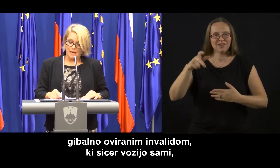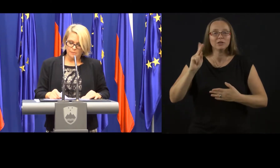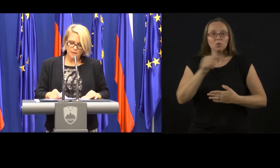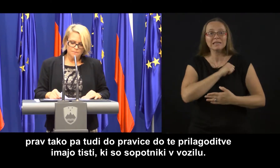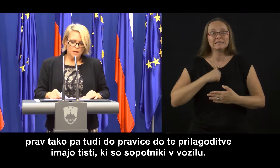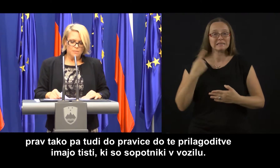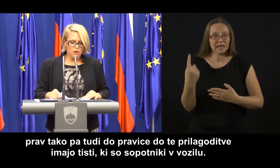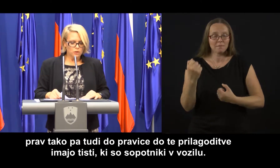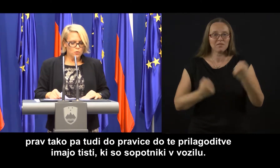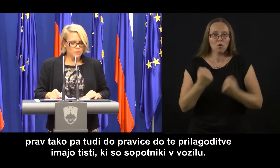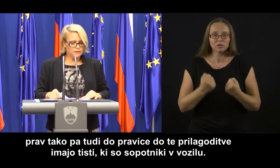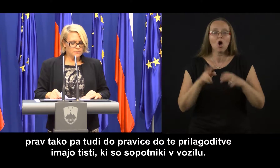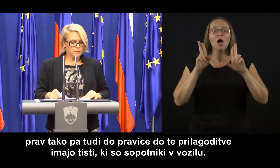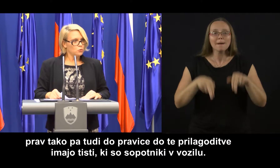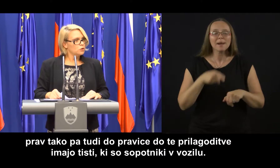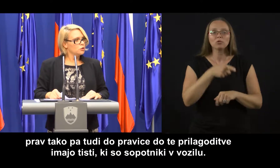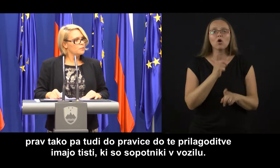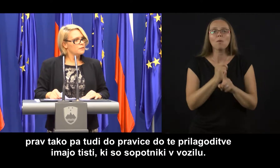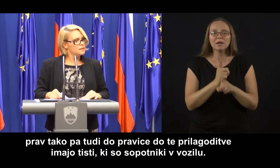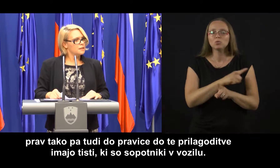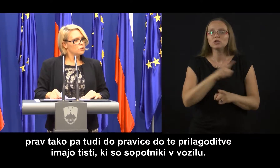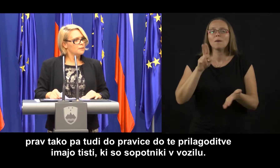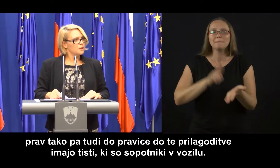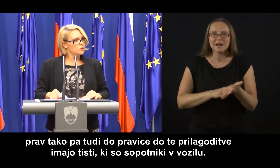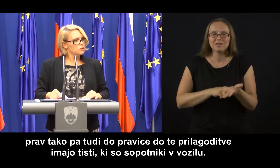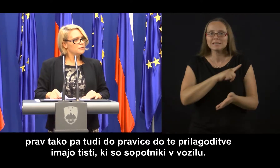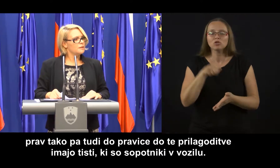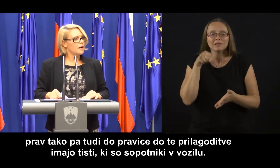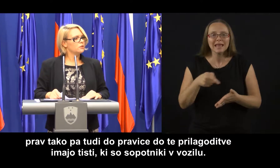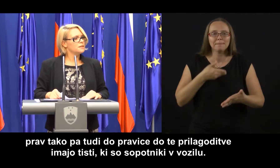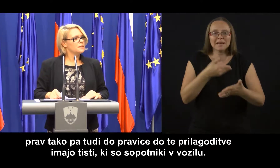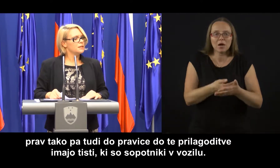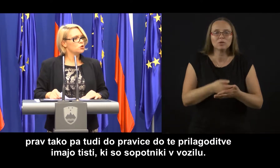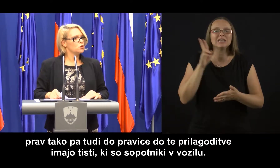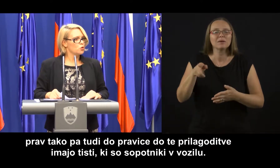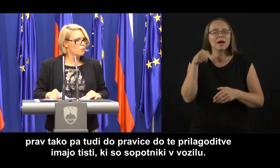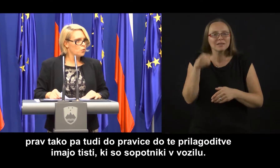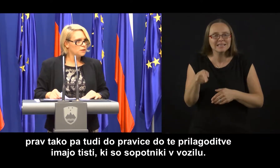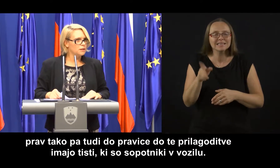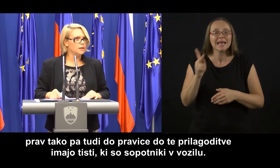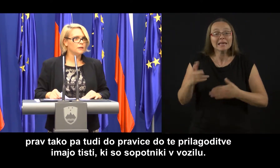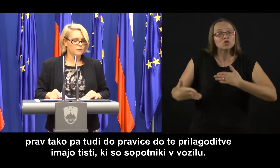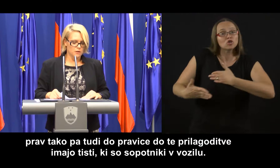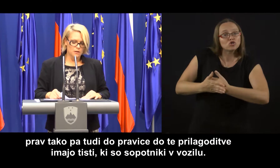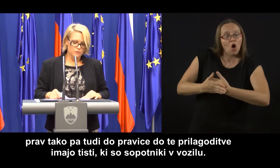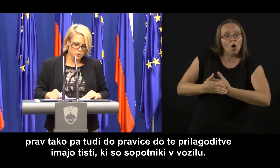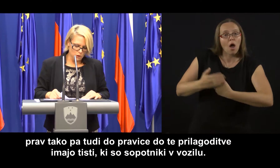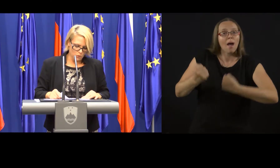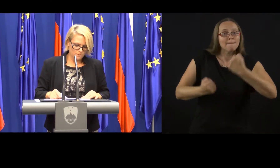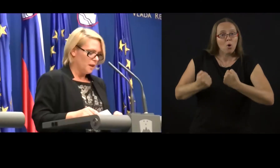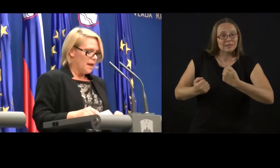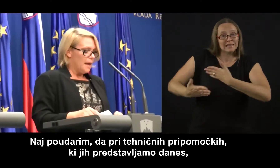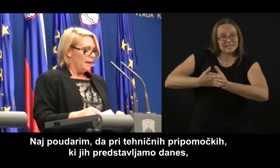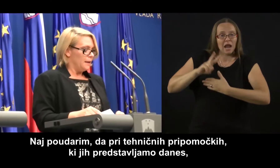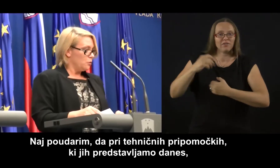vozijo sami, prav tako pa tudi do pravice do te prilagoditve imajo tisti, ki so sopotniki v